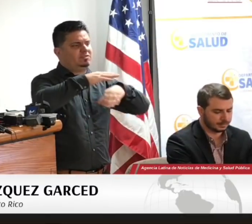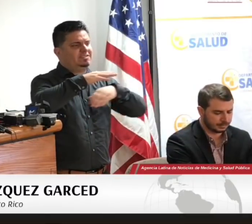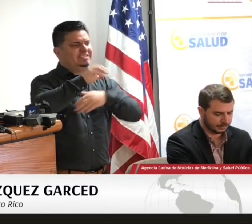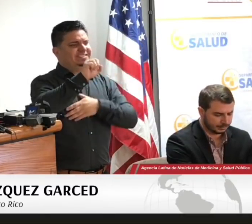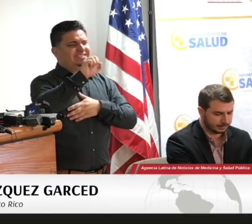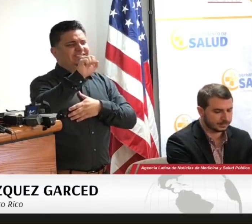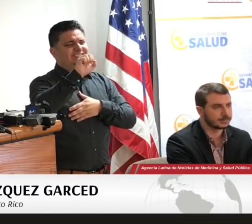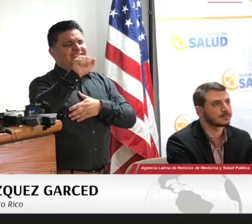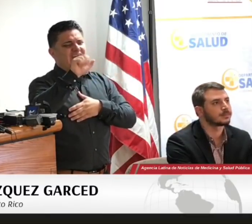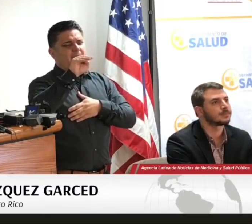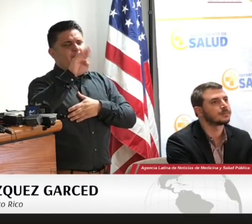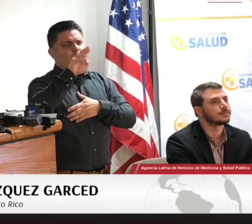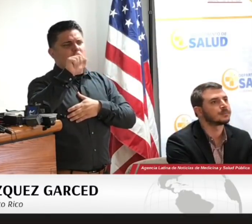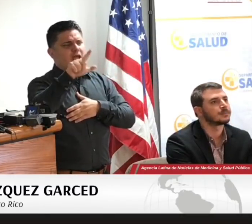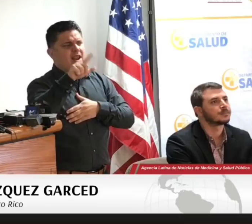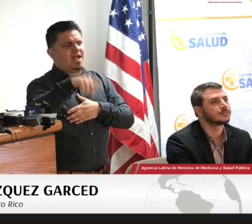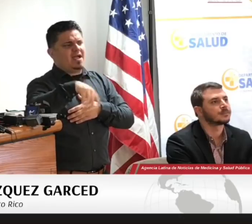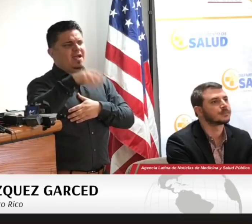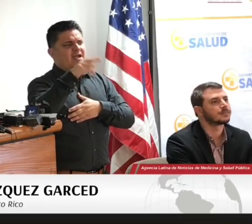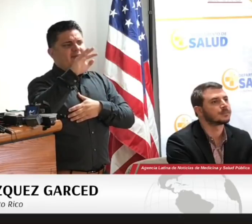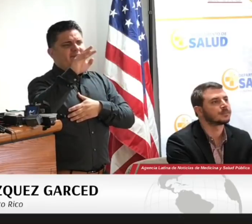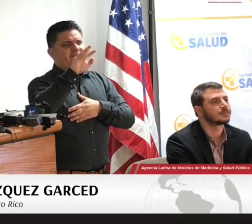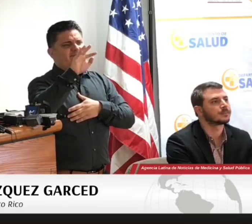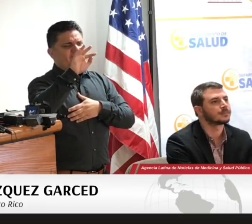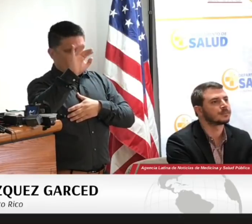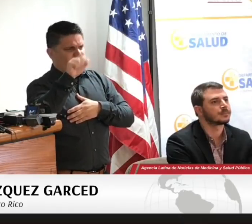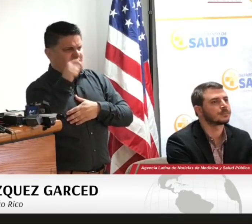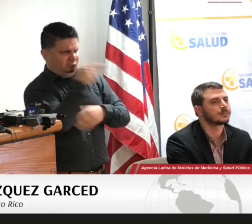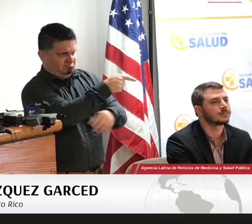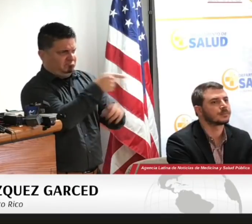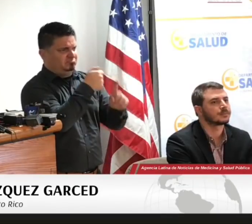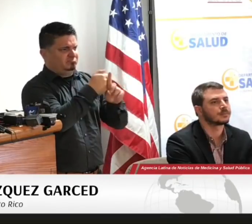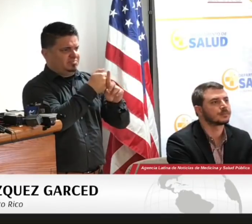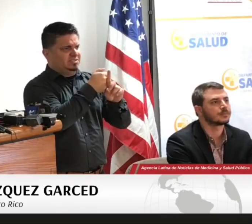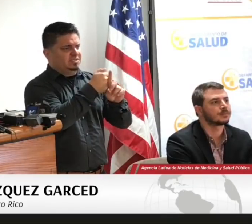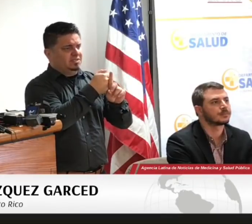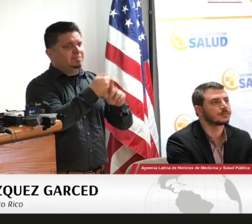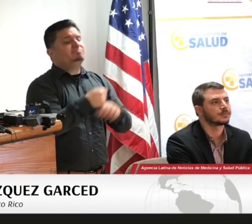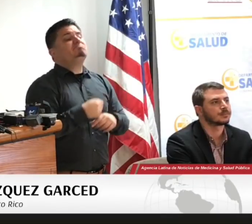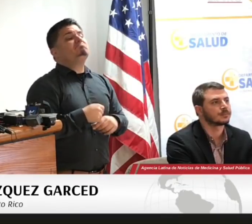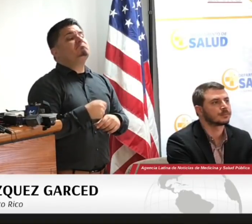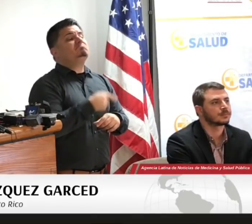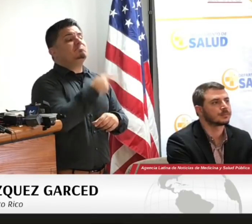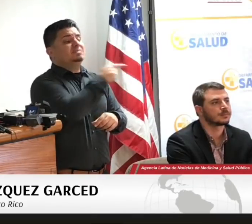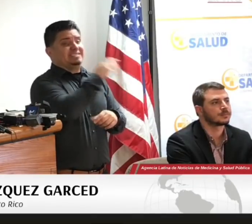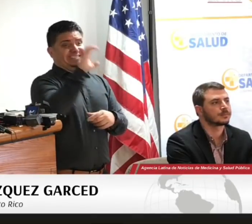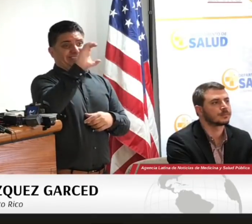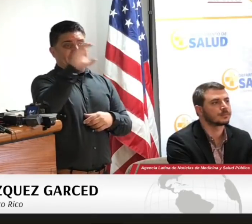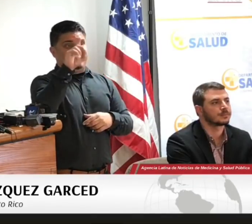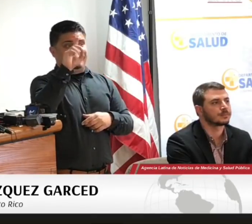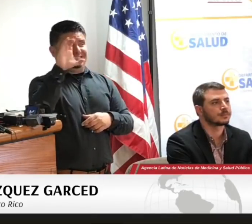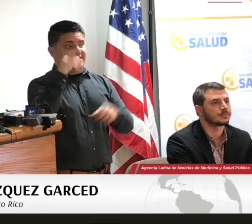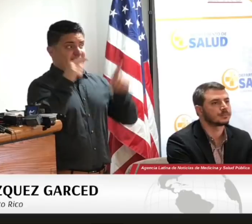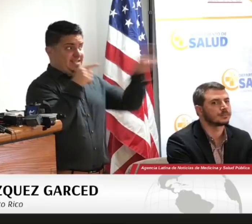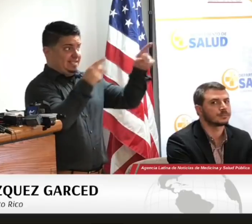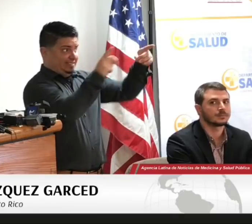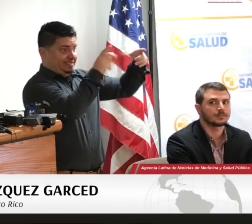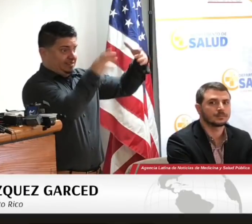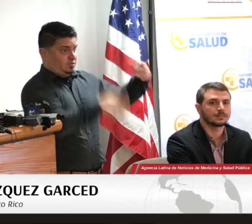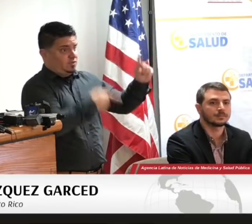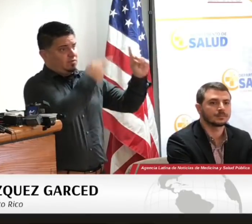se tiene esa conversación directamente con la directora del CDC para que pueda tenerse esa respuesta lo antes